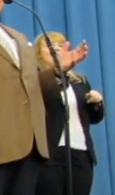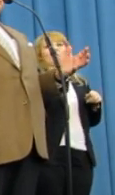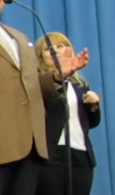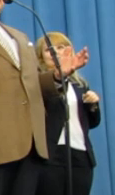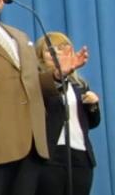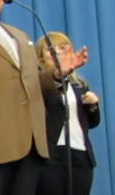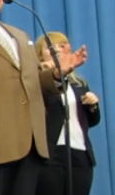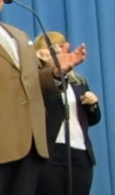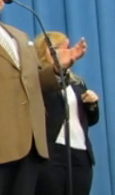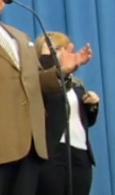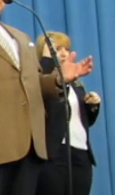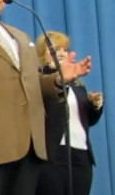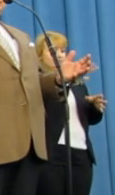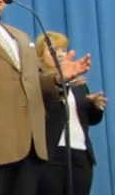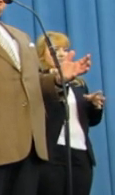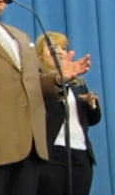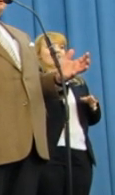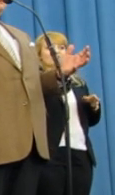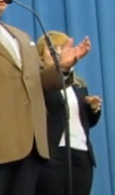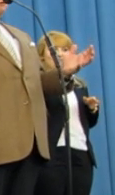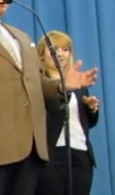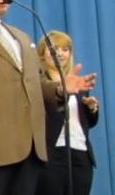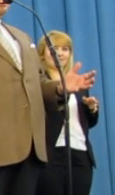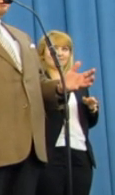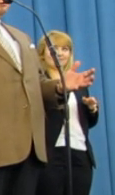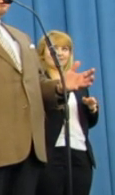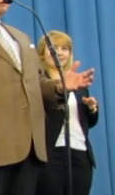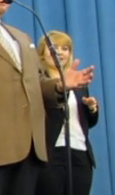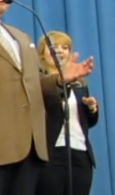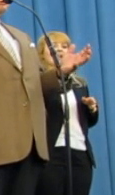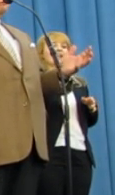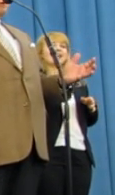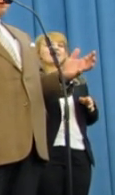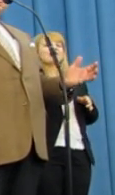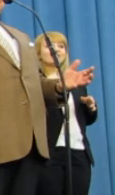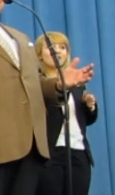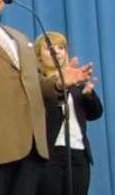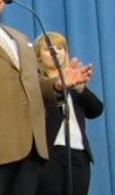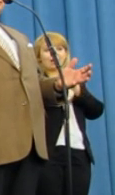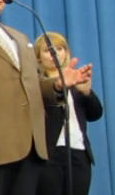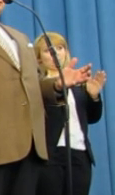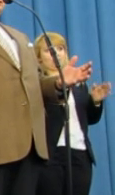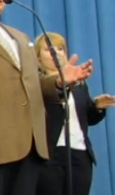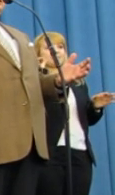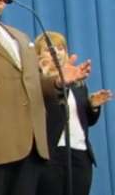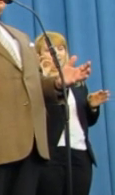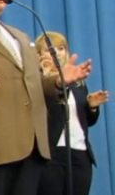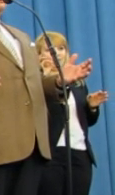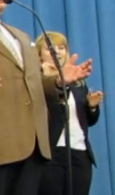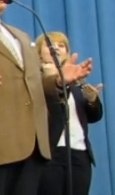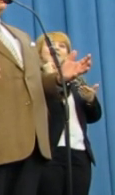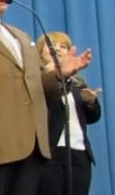szczególności w okręgu warszawskim, Warszawa. Warszawa miasto. I